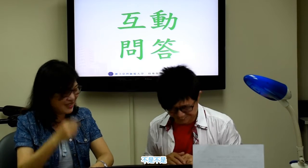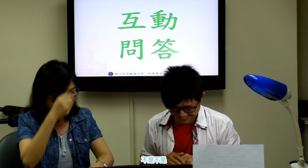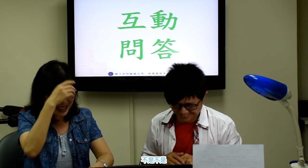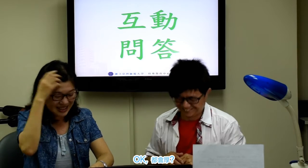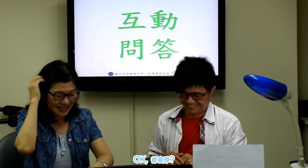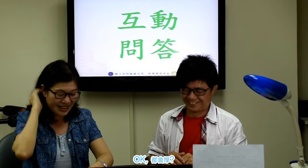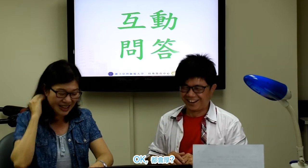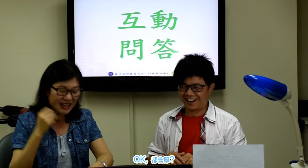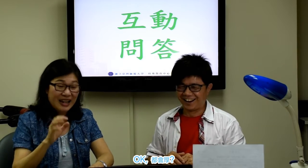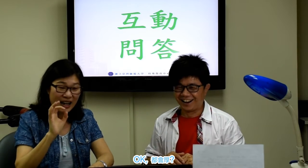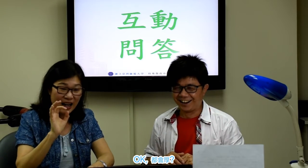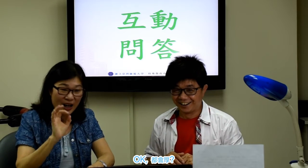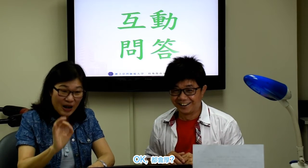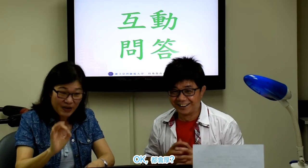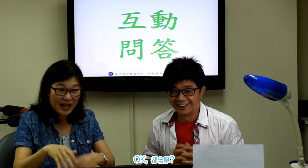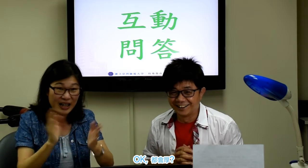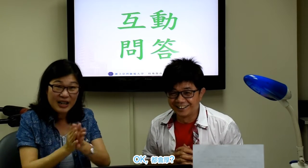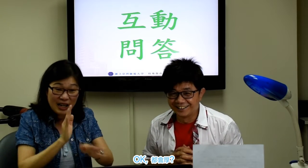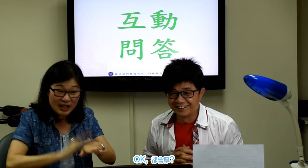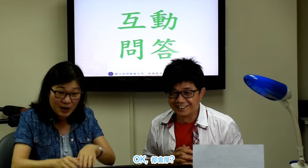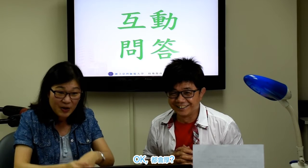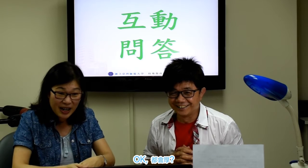不是 ，OK， 都会哈、